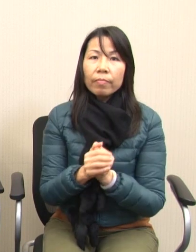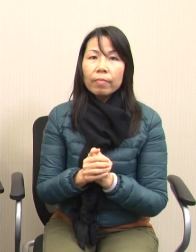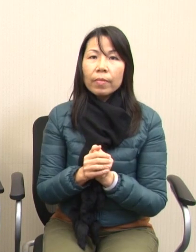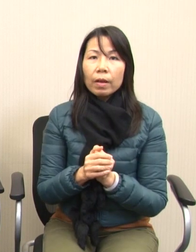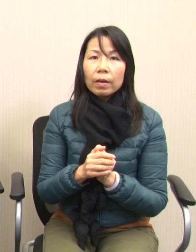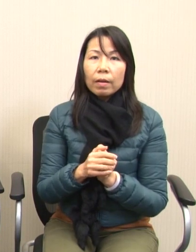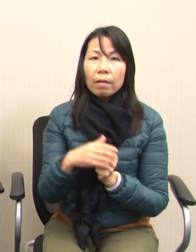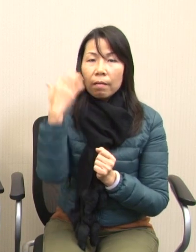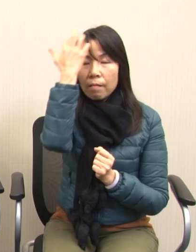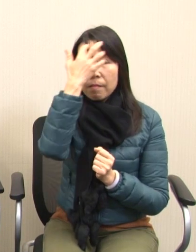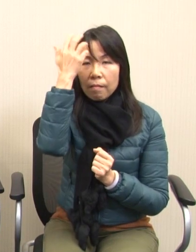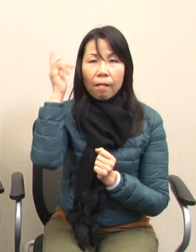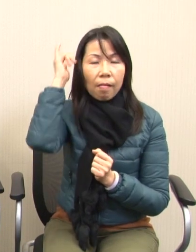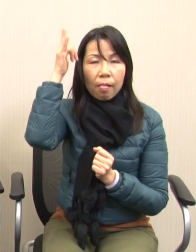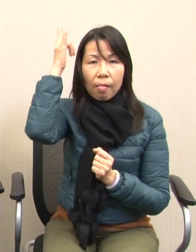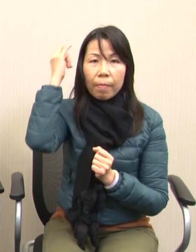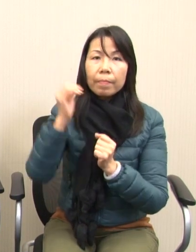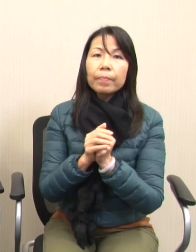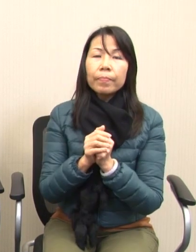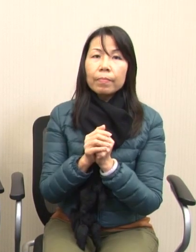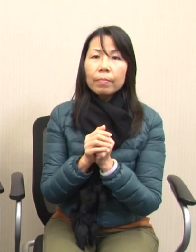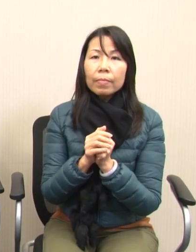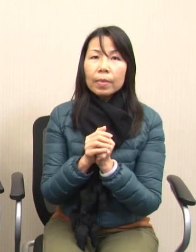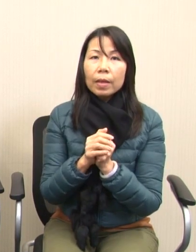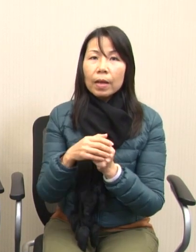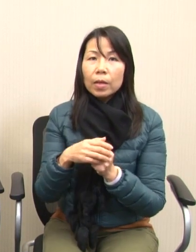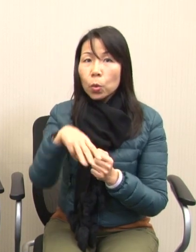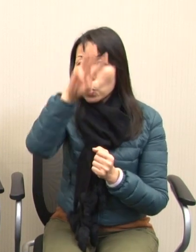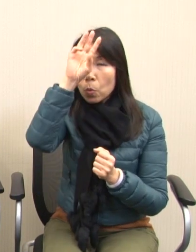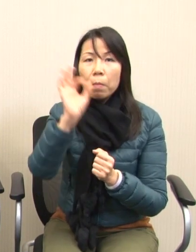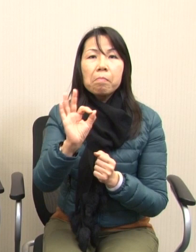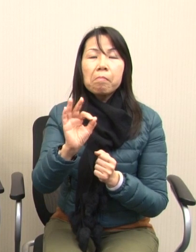are dream maker。你不是做王者，你是做夢者。